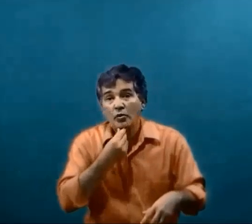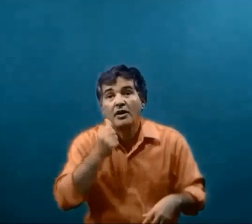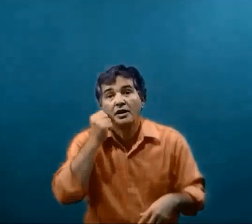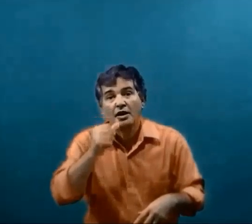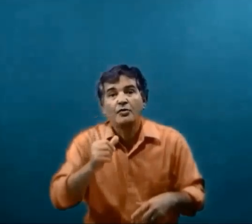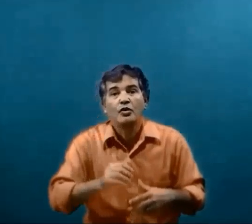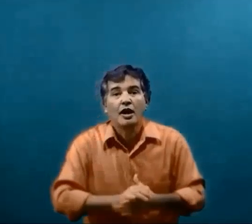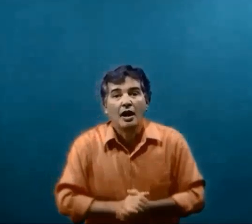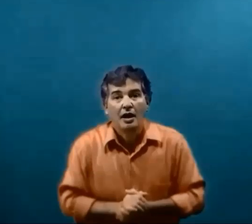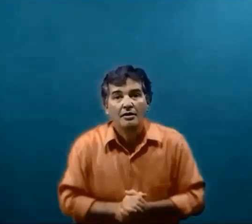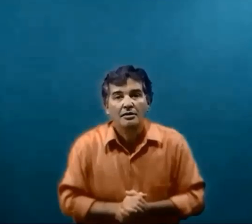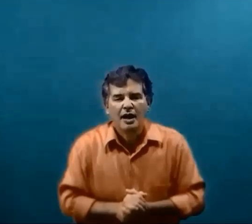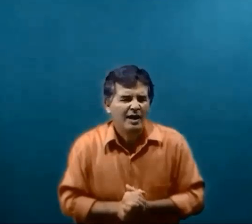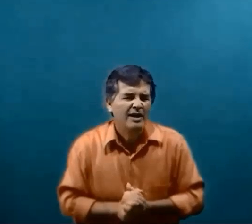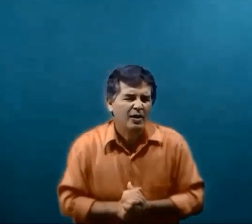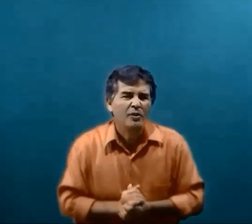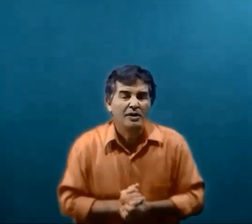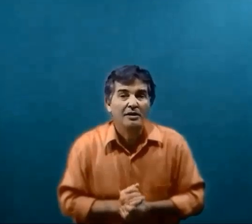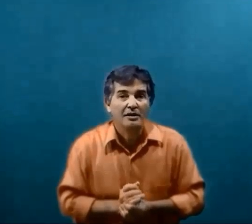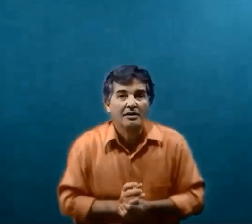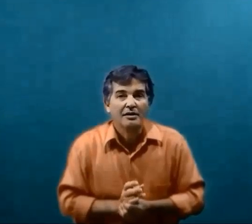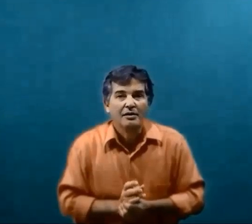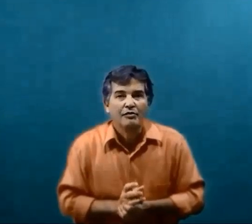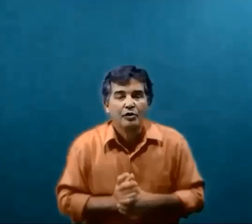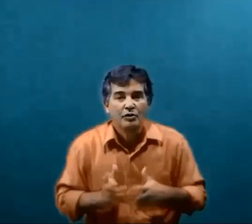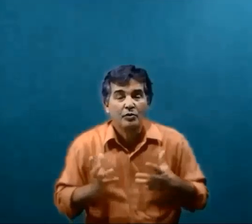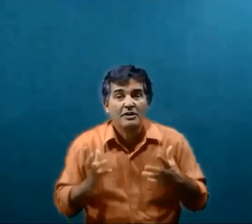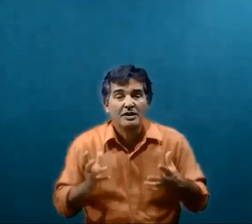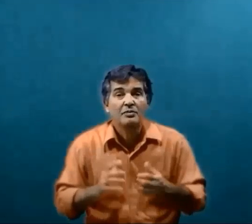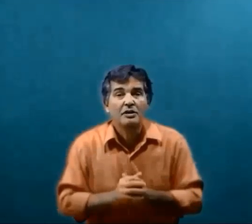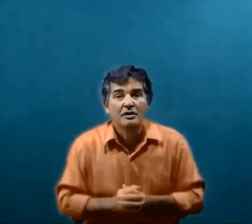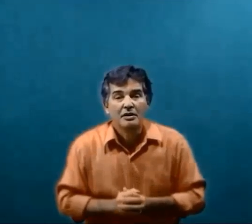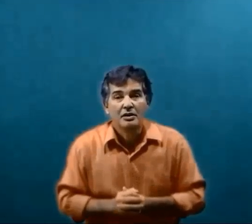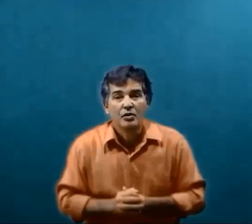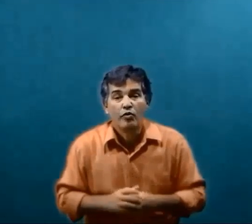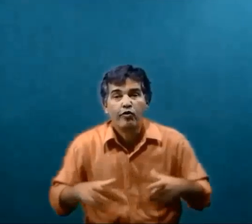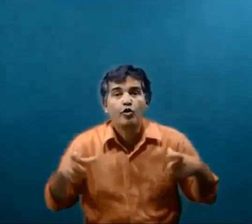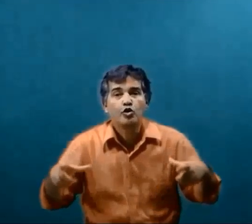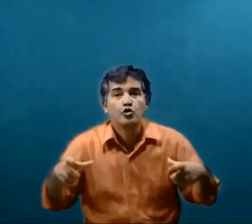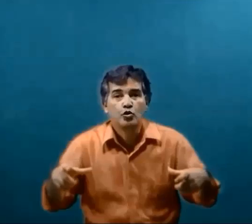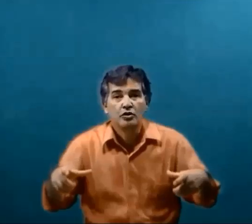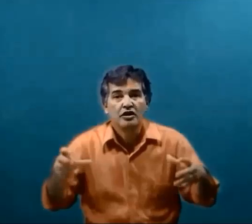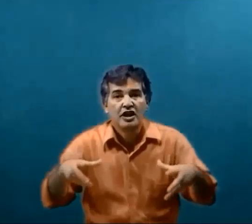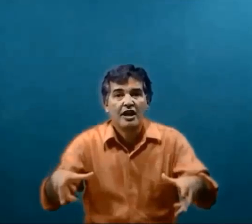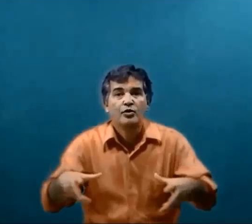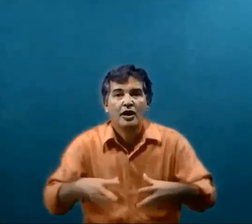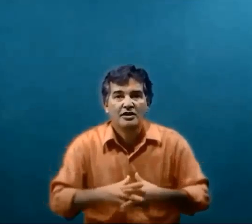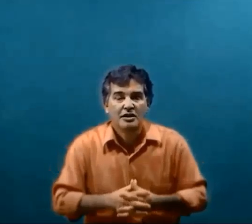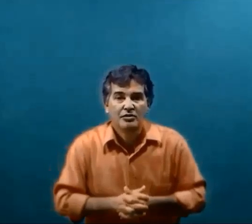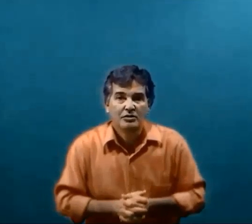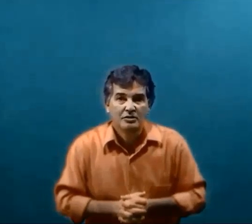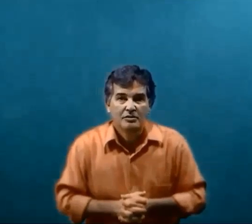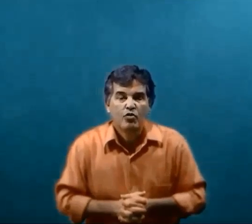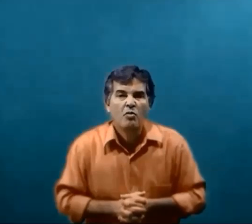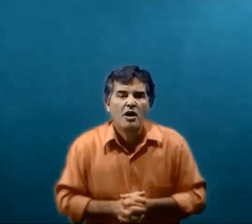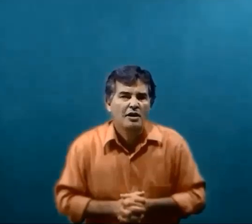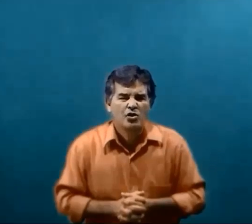homem e mulher. Aí realmente foi quando eu percebi o fosso que é a educação humana,